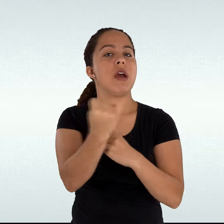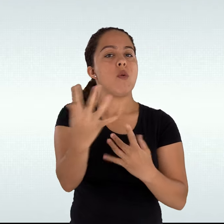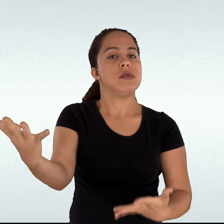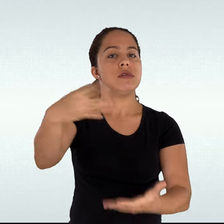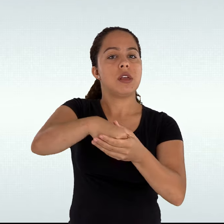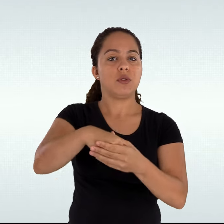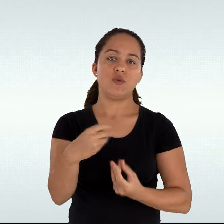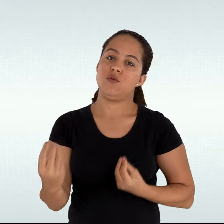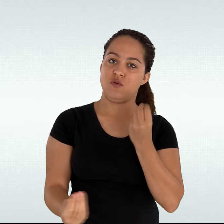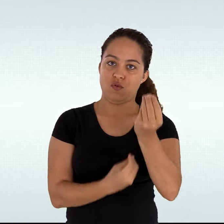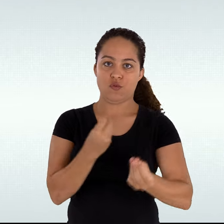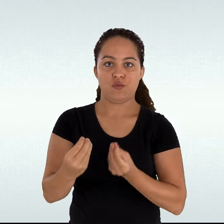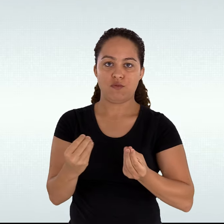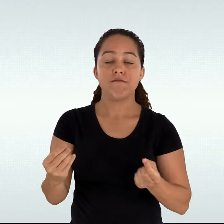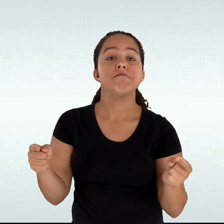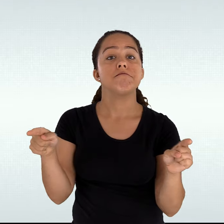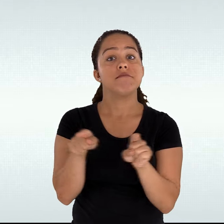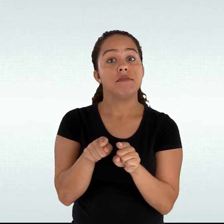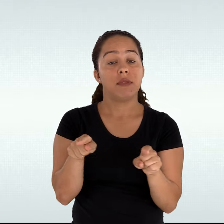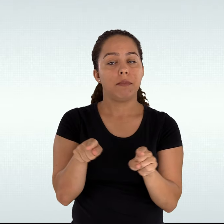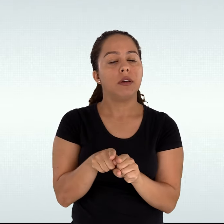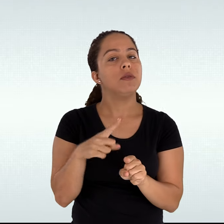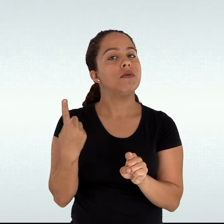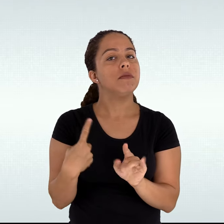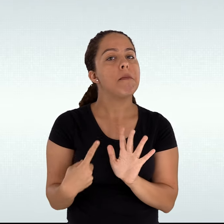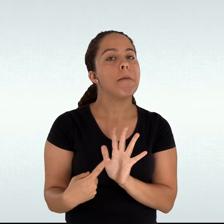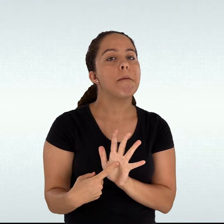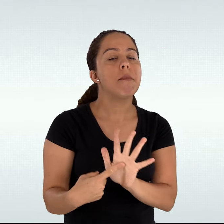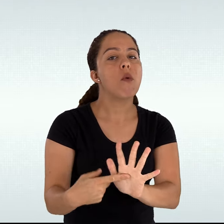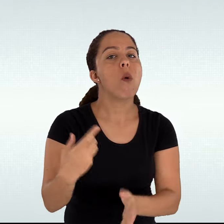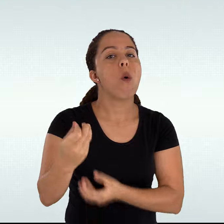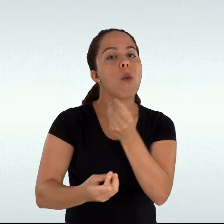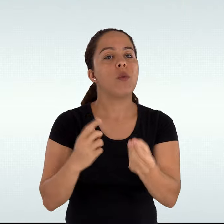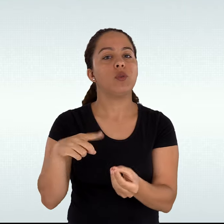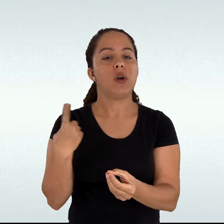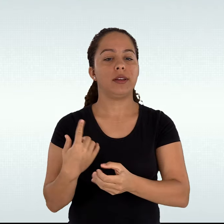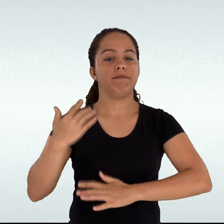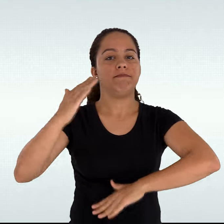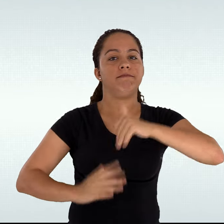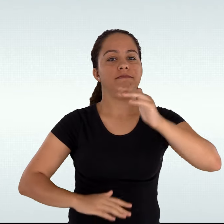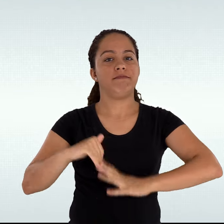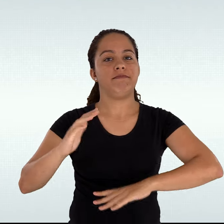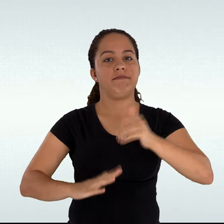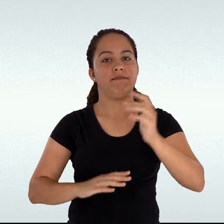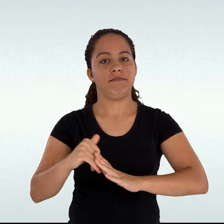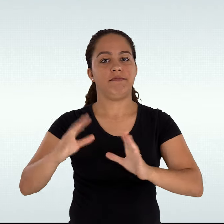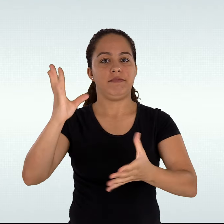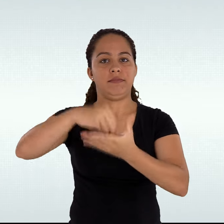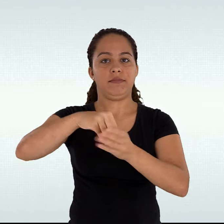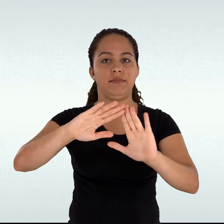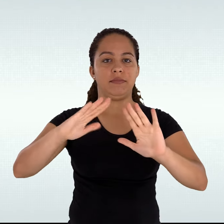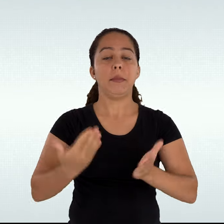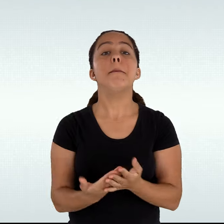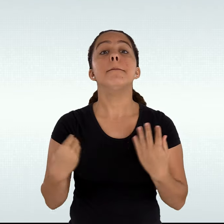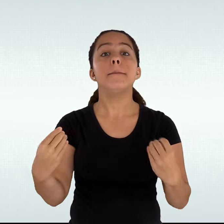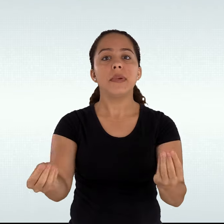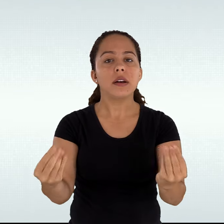caminhos para aprimorar ainda mais nossa prática escolar, em prol da permanência e do bem-estar dos